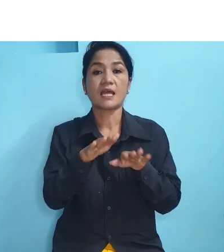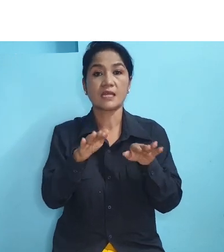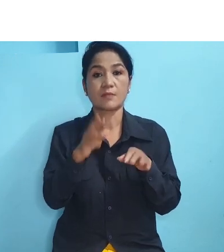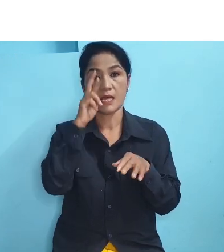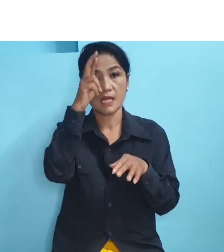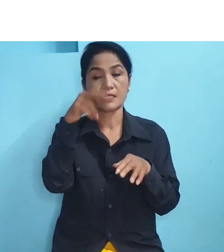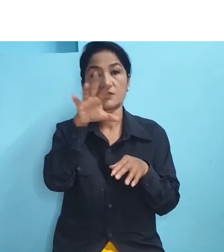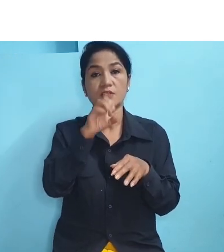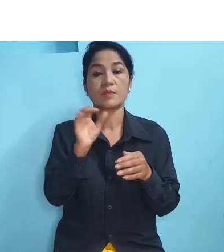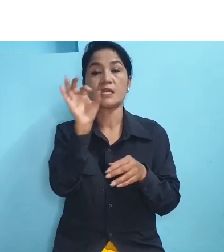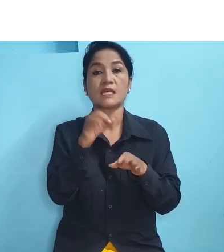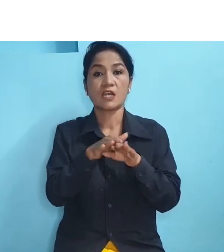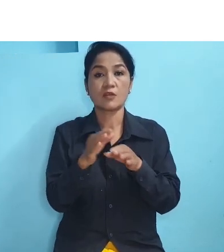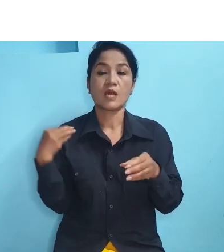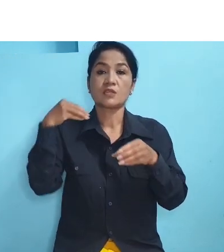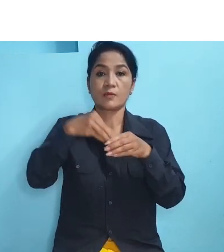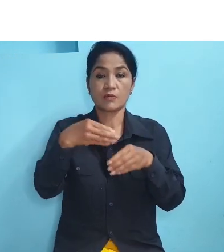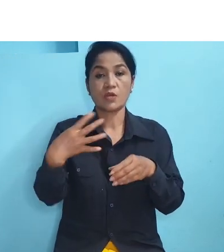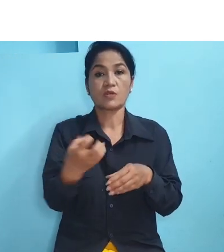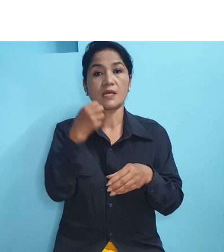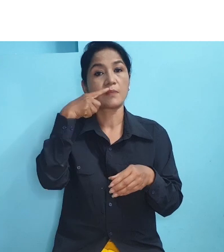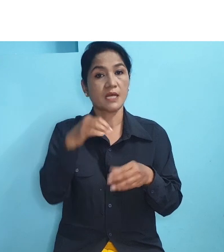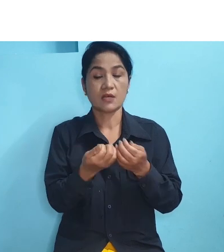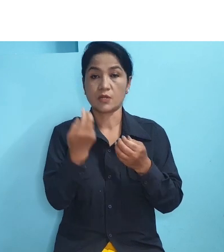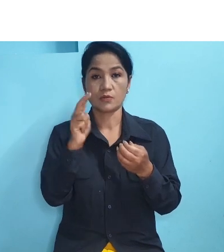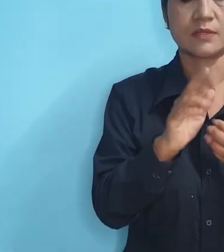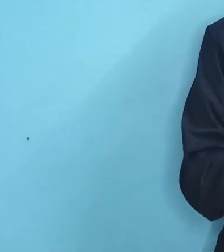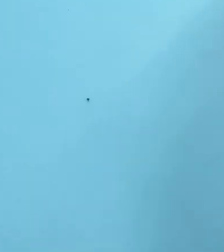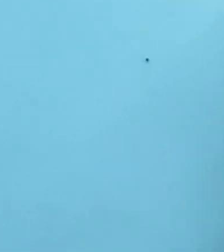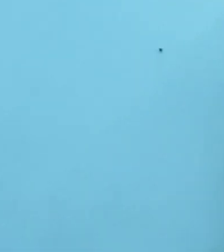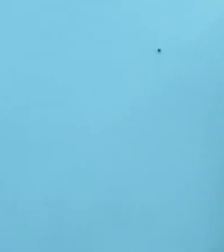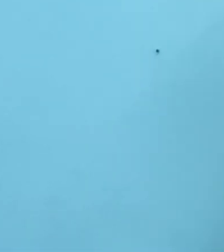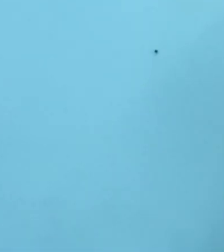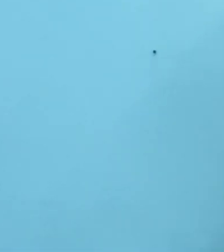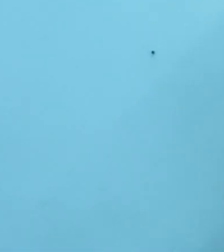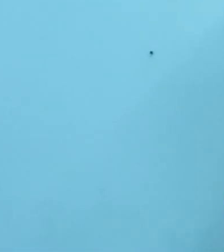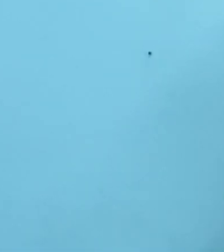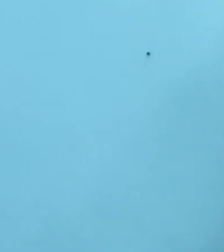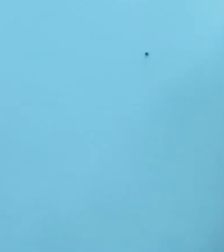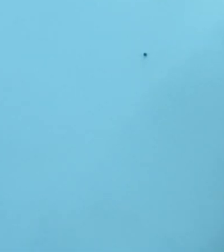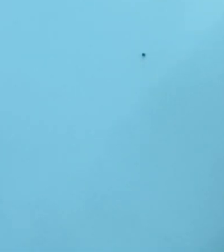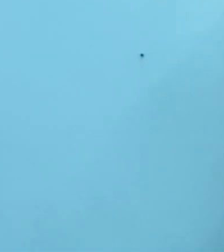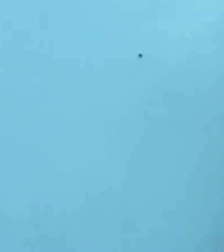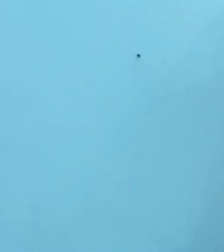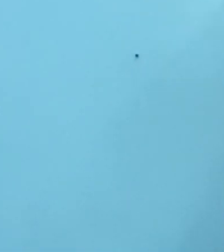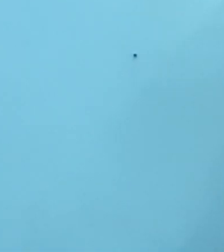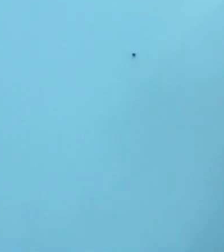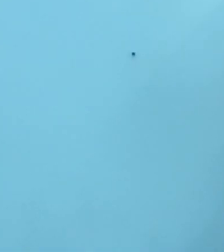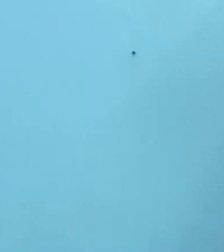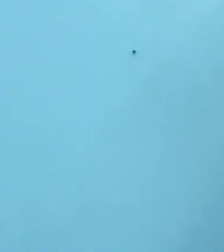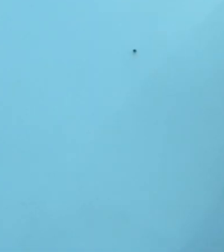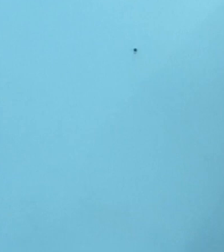आधारमा राज्यका सबै निकायमा सहभागी हुने अधिकार सुनिश्चित गरेको छ। तर व्यवहारमा भने